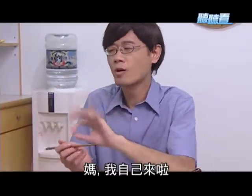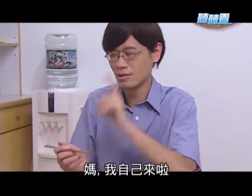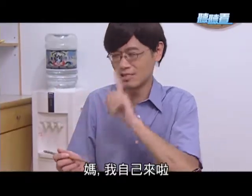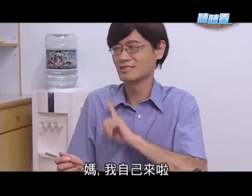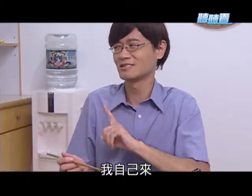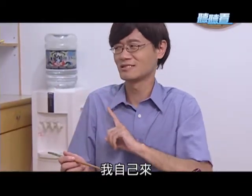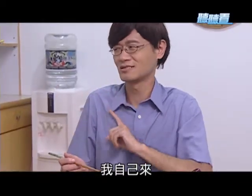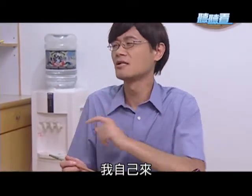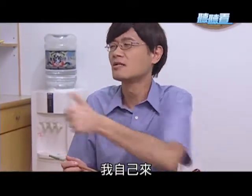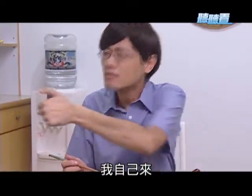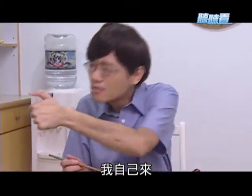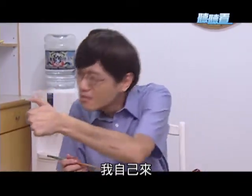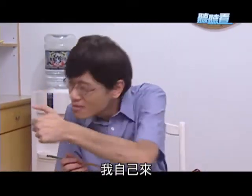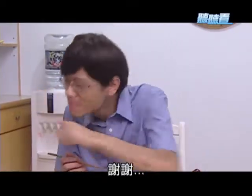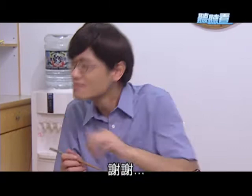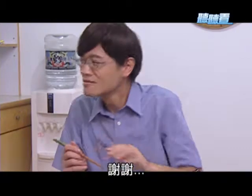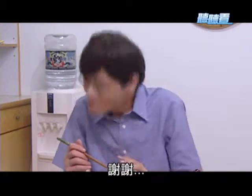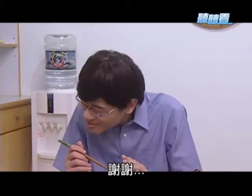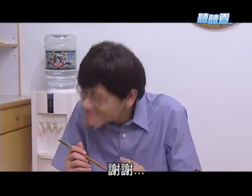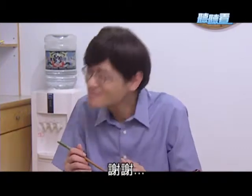了，我自己来啊。哎，谢谢谢谢谢谢。嗯。